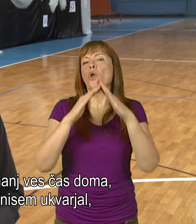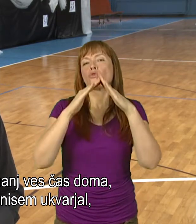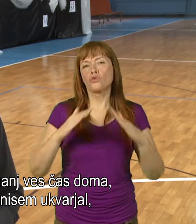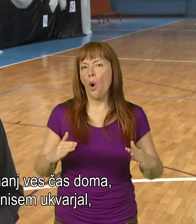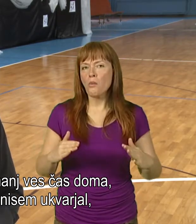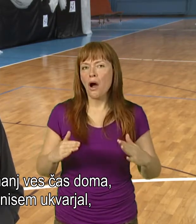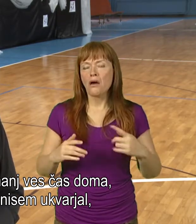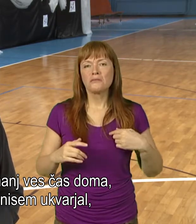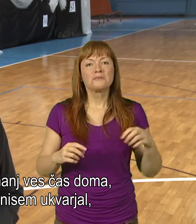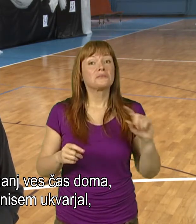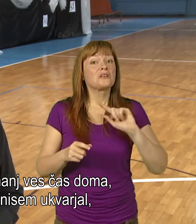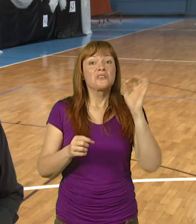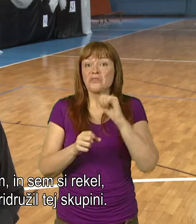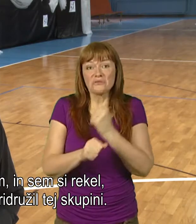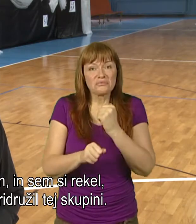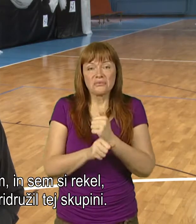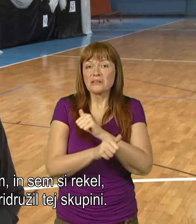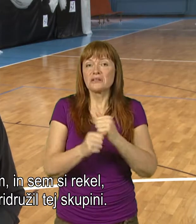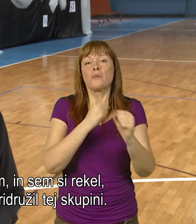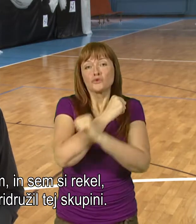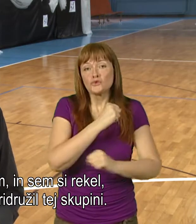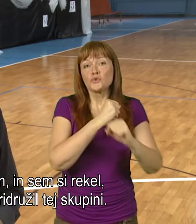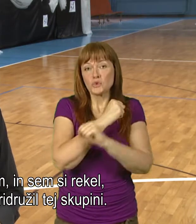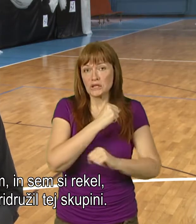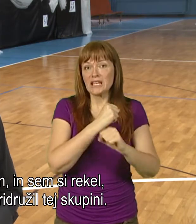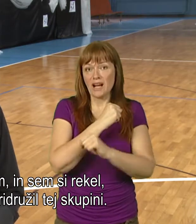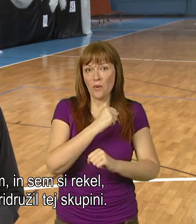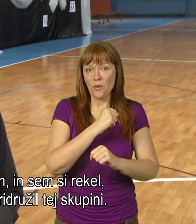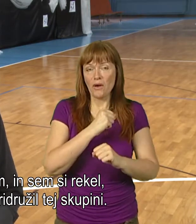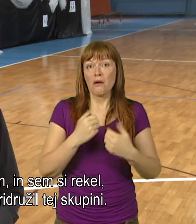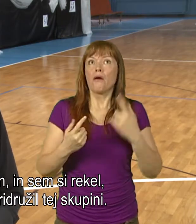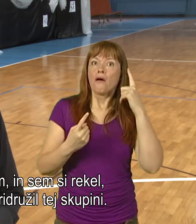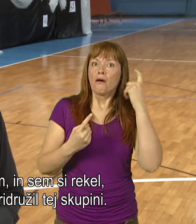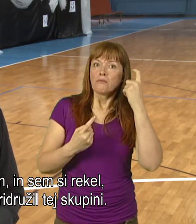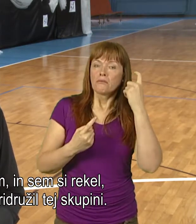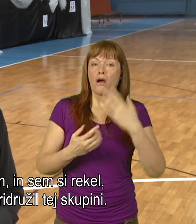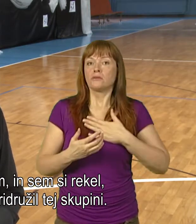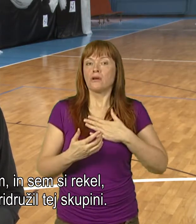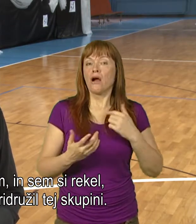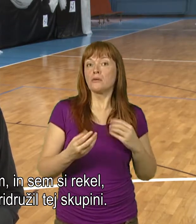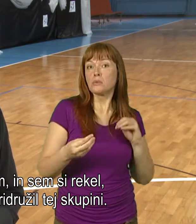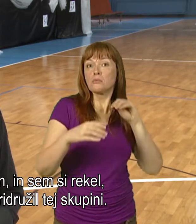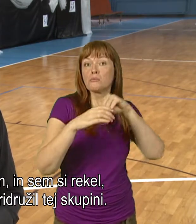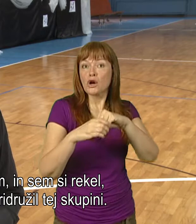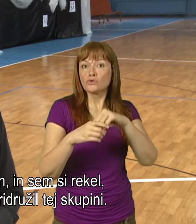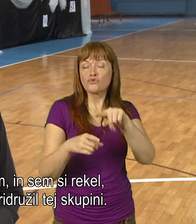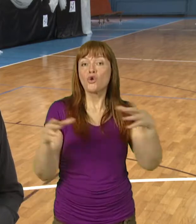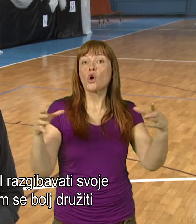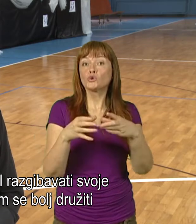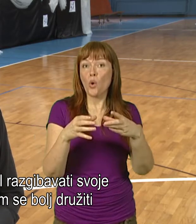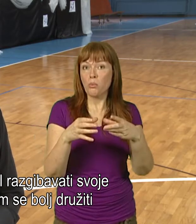se nisem z nečem ukvarjal razen študija, ne. In sem rekel, zakaj se pa jaz ne bi pridružil pač tej skupini, ne,